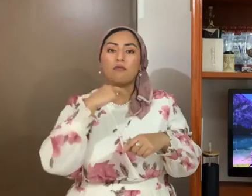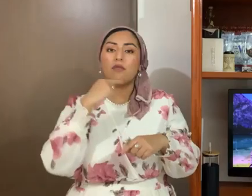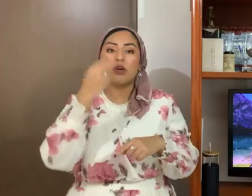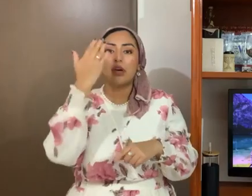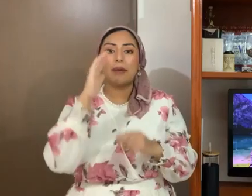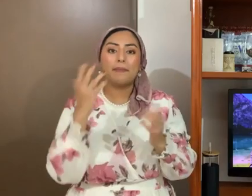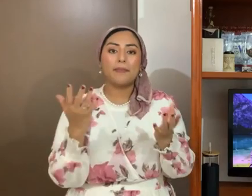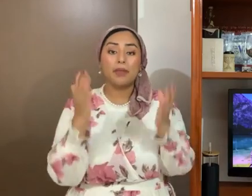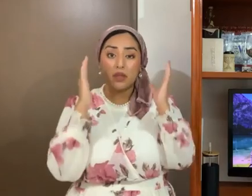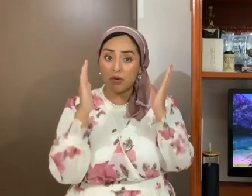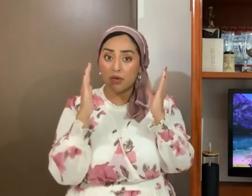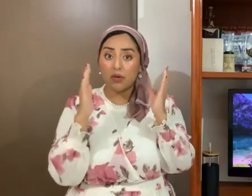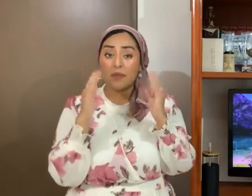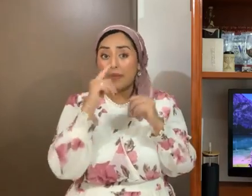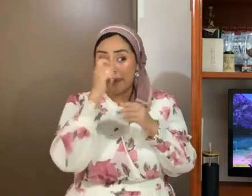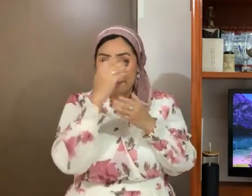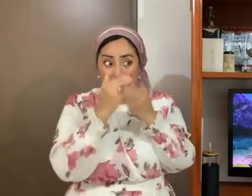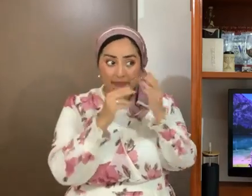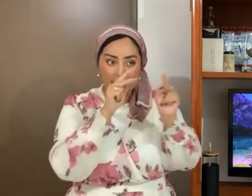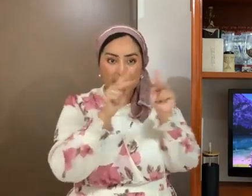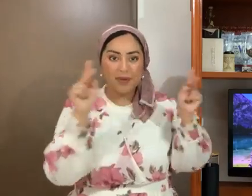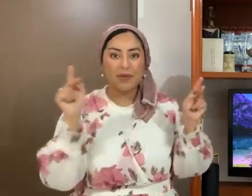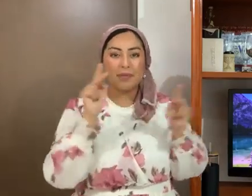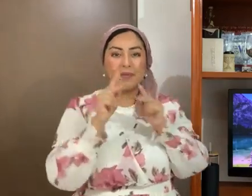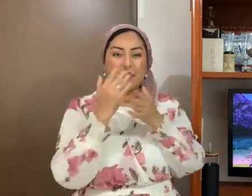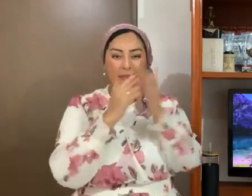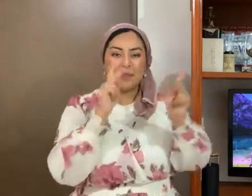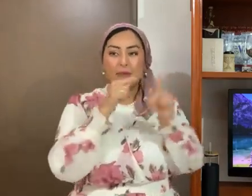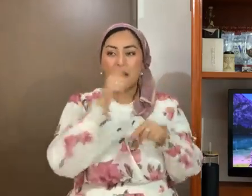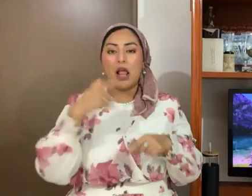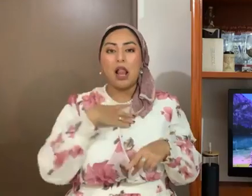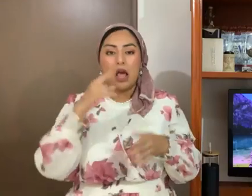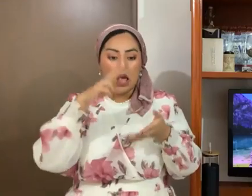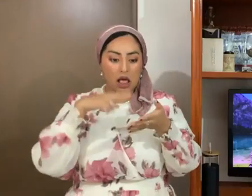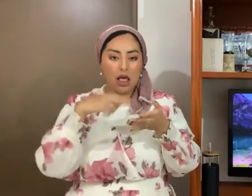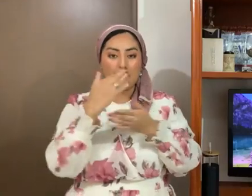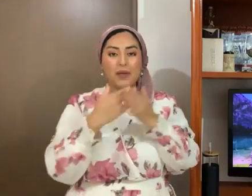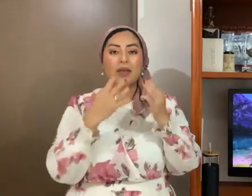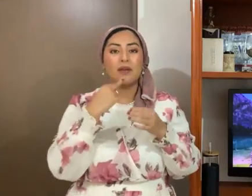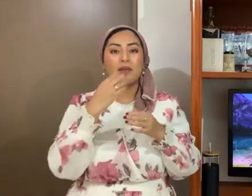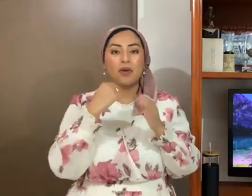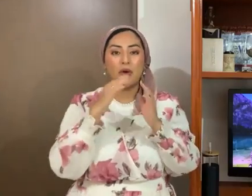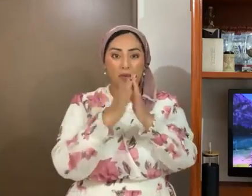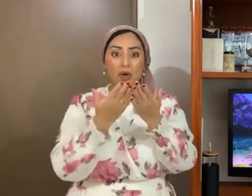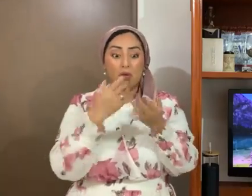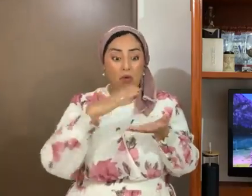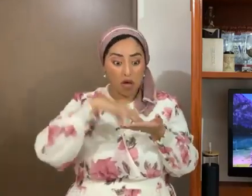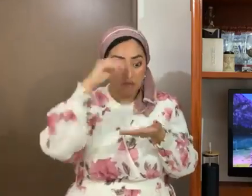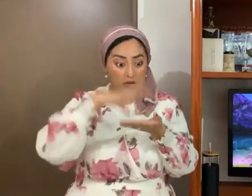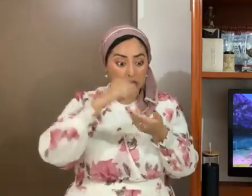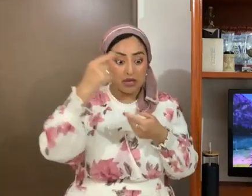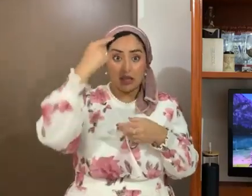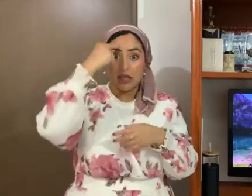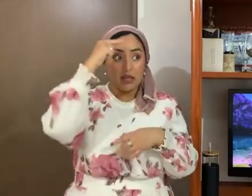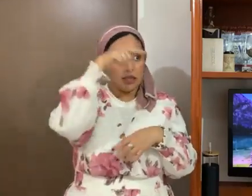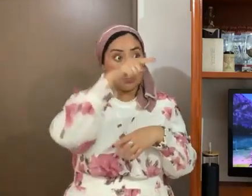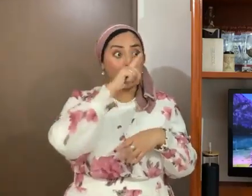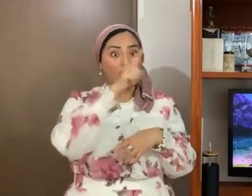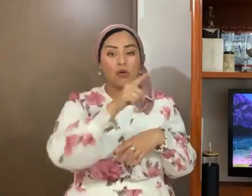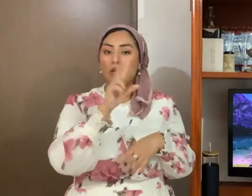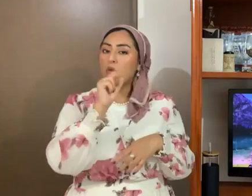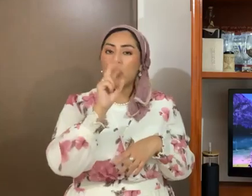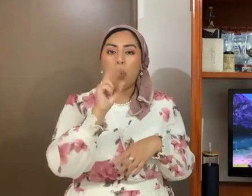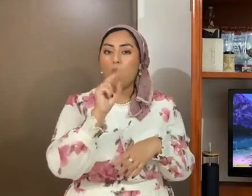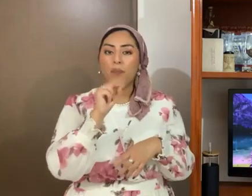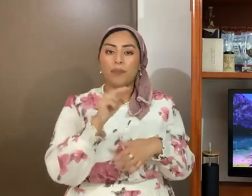Elohim. Mucha atención, porque algunos que les gusta leer libros judíos empiezan a querer aprender de ahí pensando que ahí está la verdad.